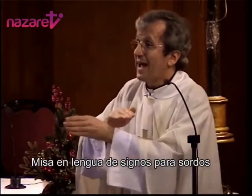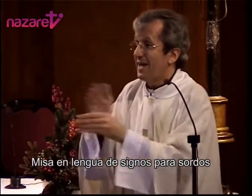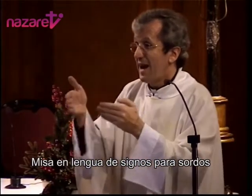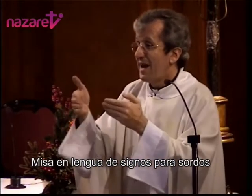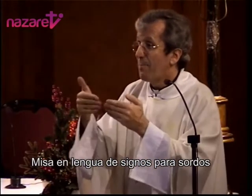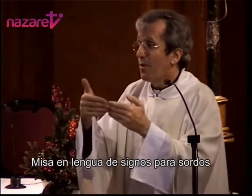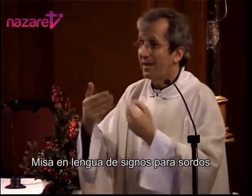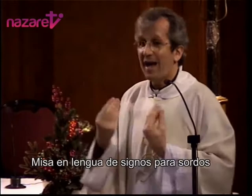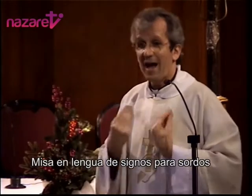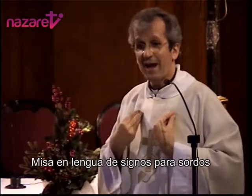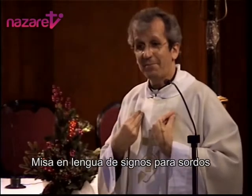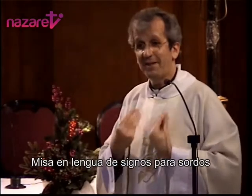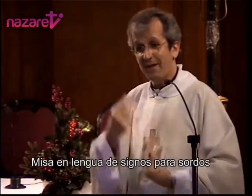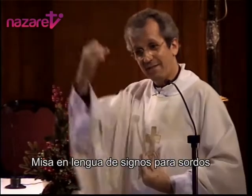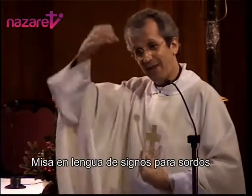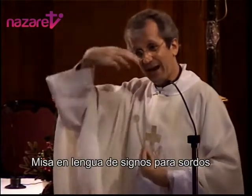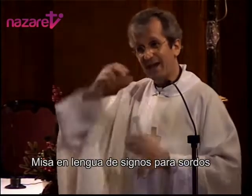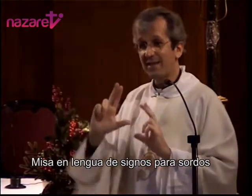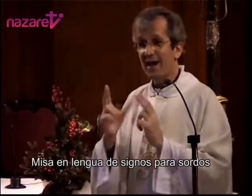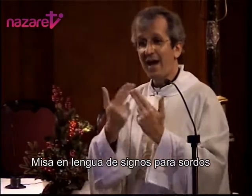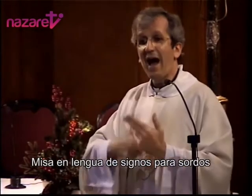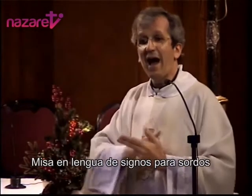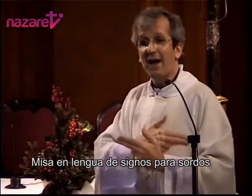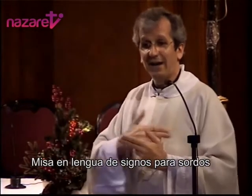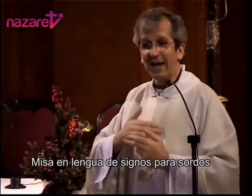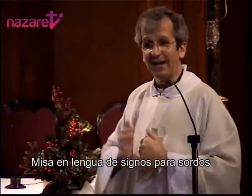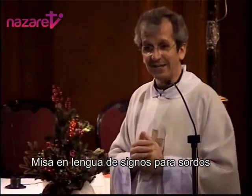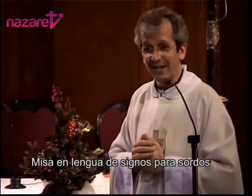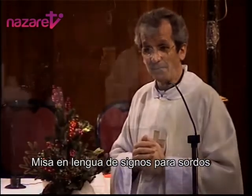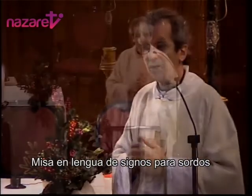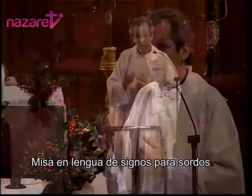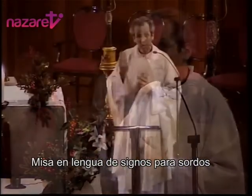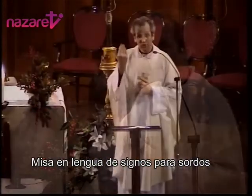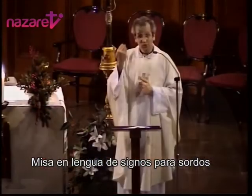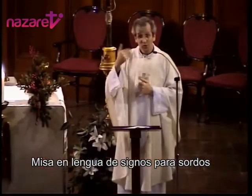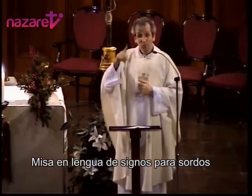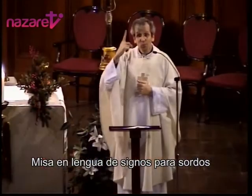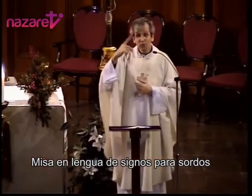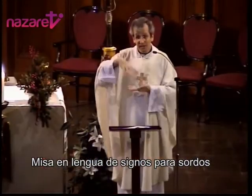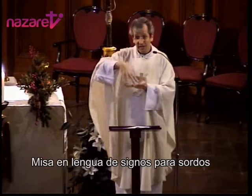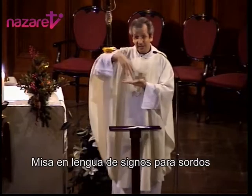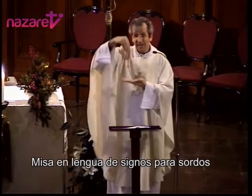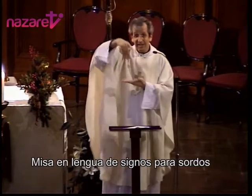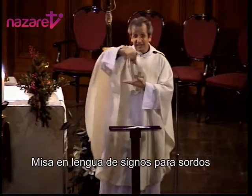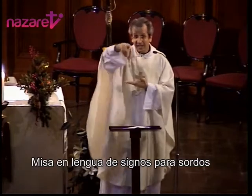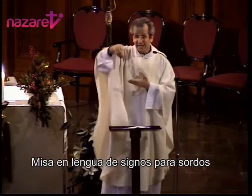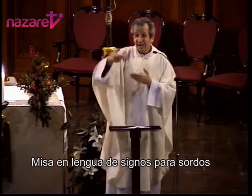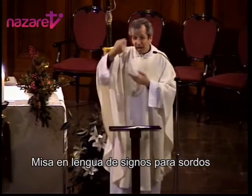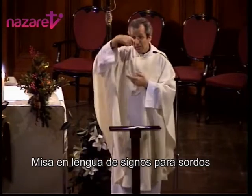entrada, la puerta a la vida de la gracia, a la Iglesia. Por eso, muchas iglesias, el